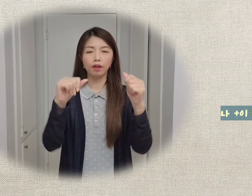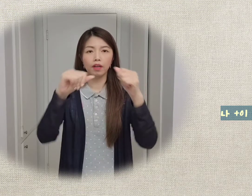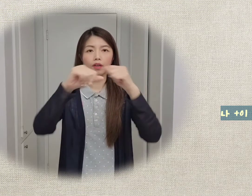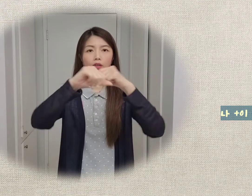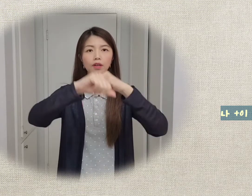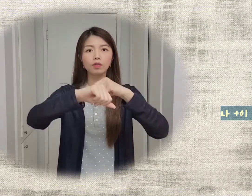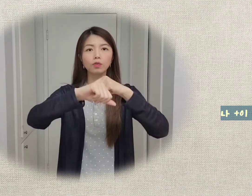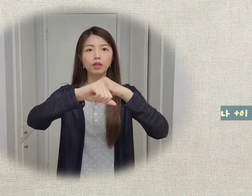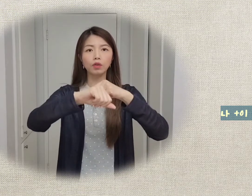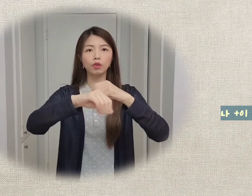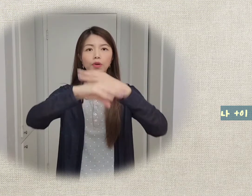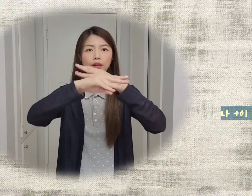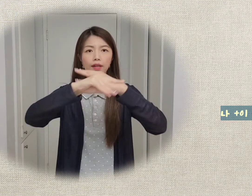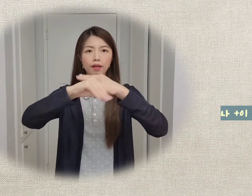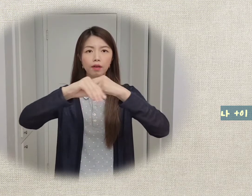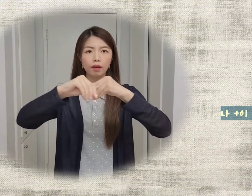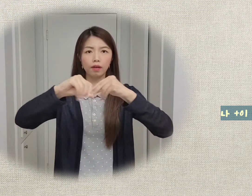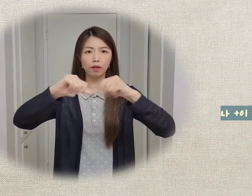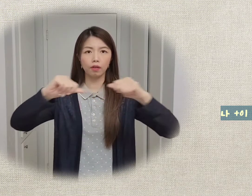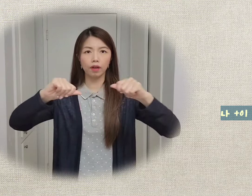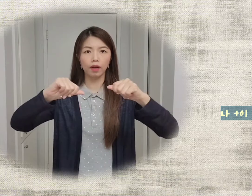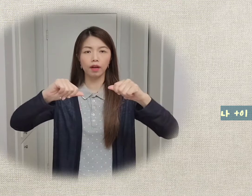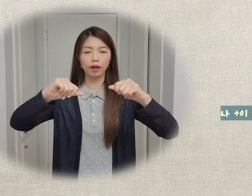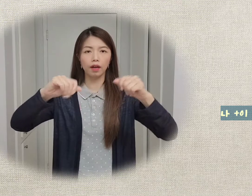돼요. 이거를 손등이 위로 보이게 해서